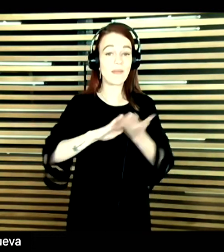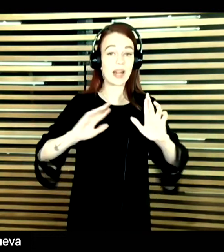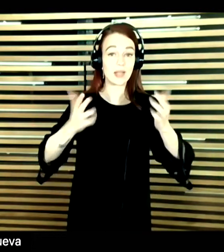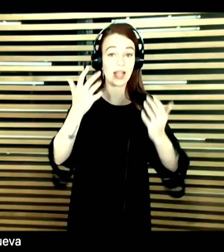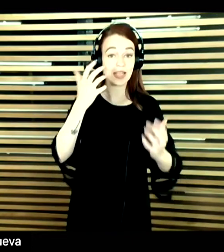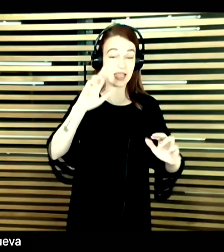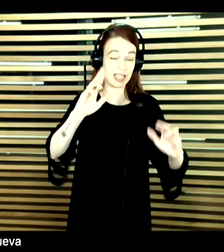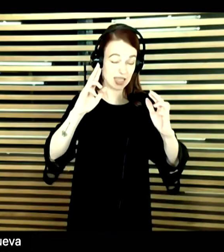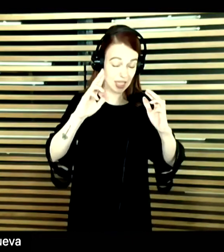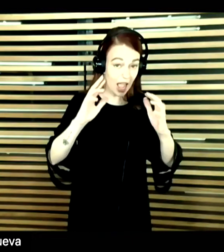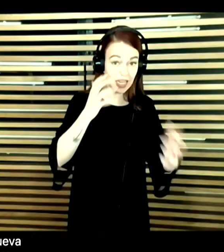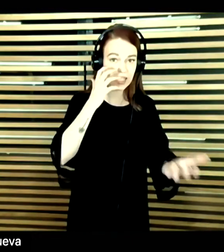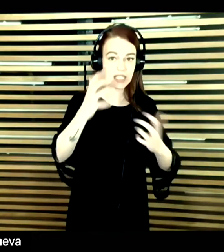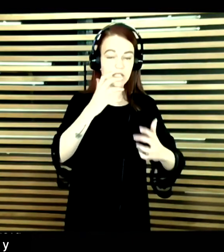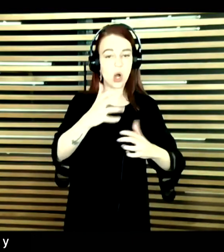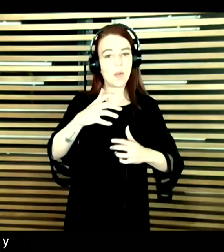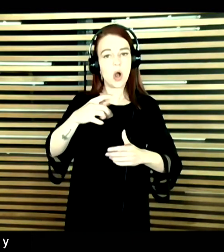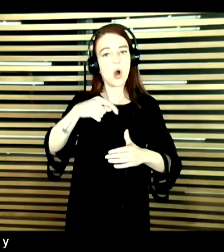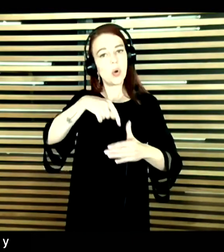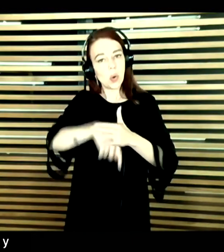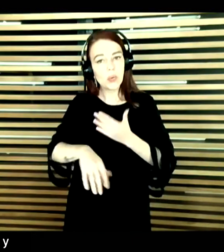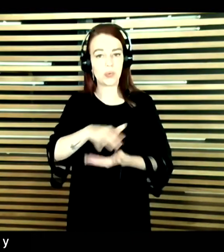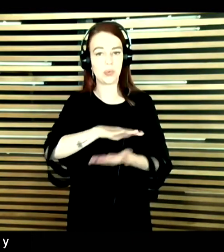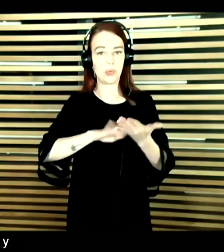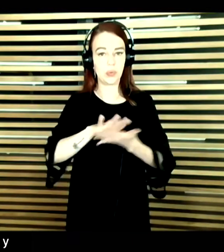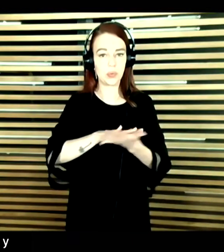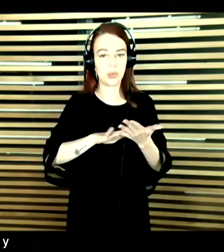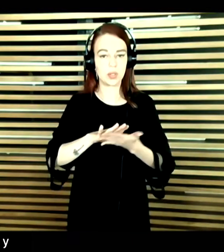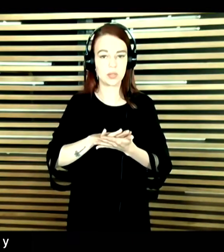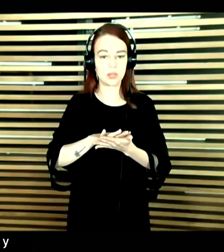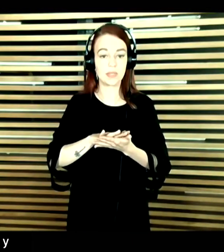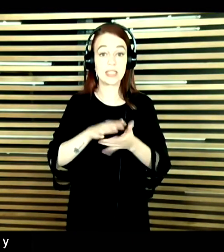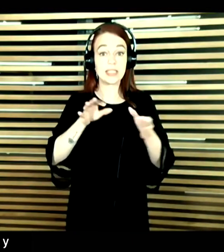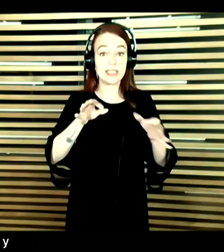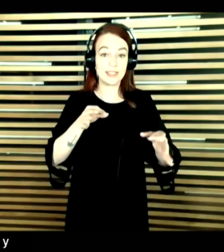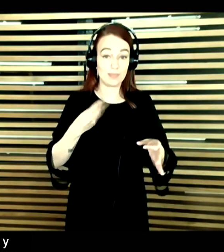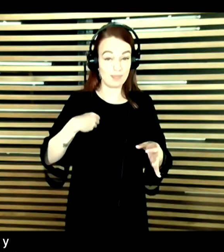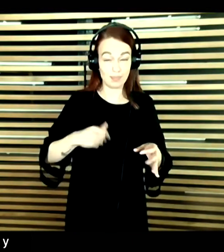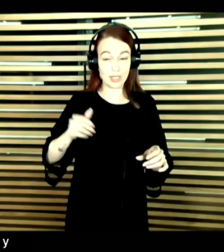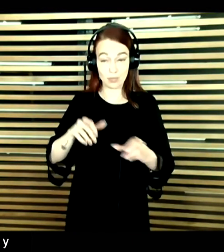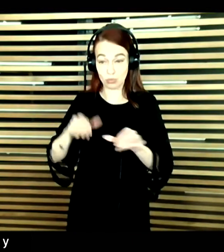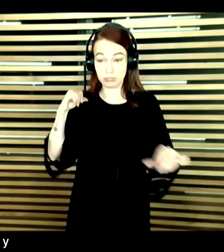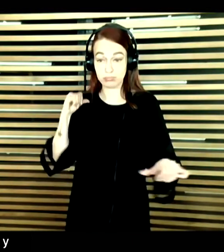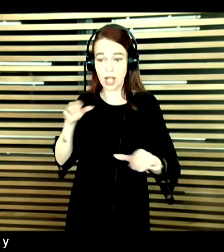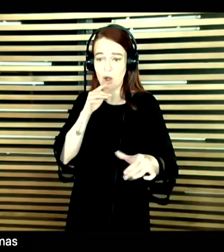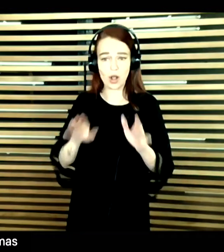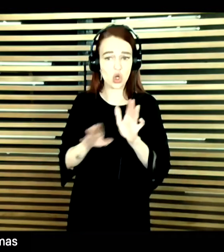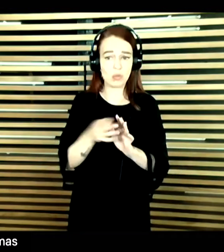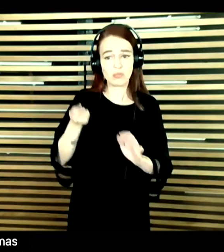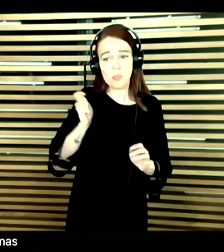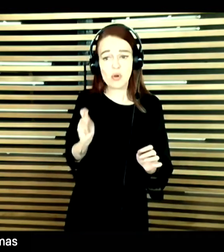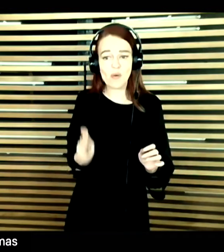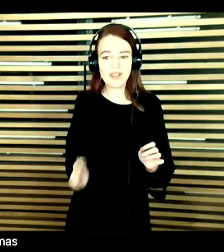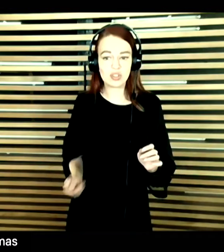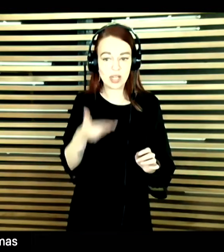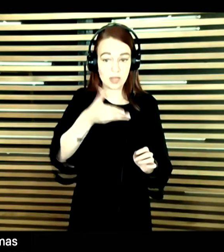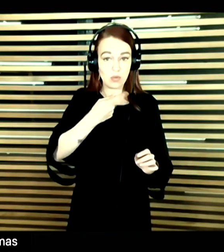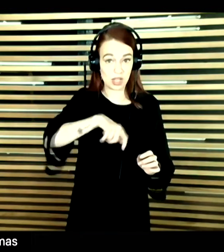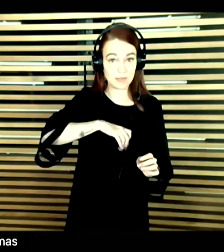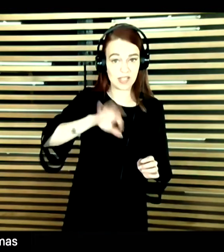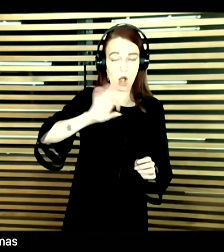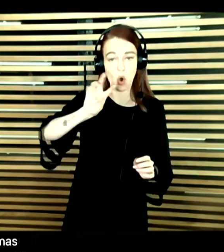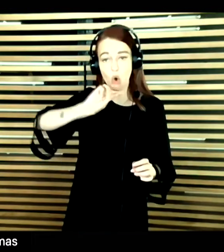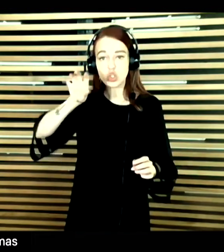profundidad, contando, como siempre, con esos profesionales prestigiosos tanto de nuestro país como de